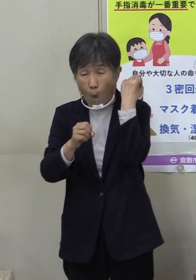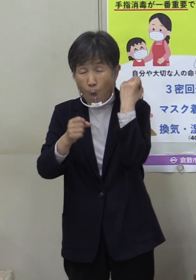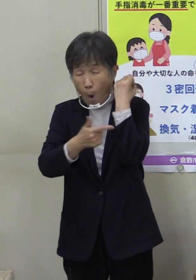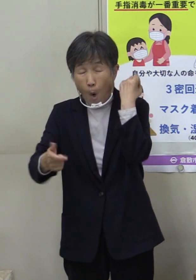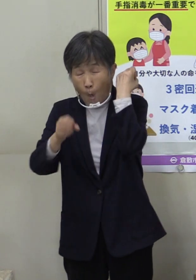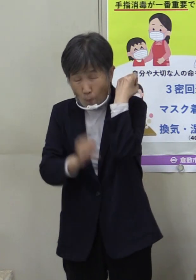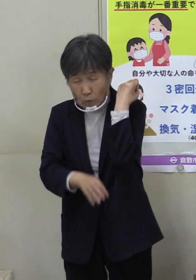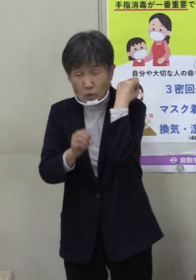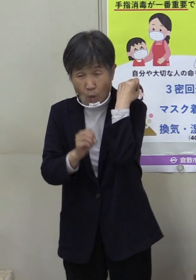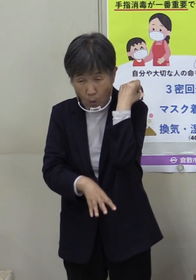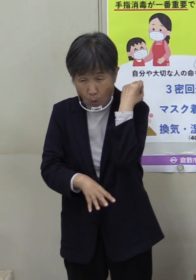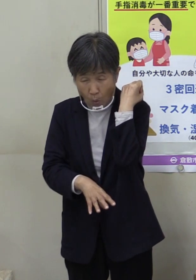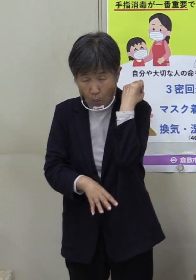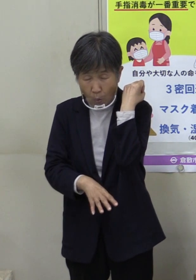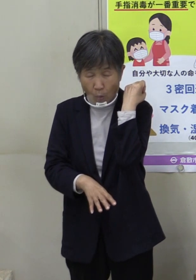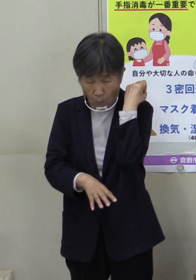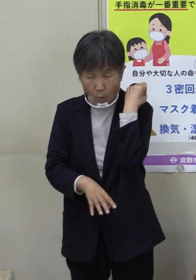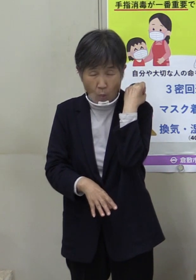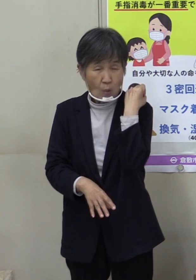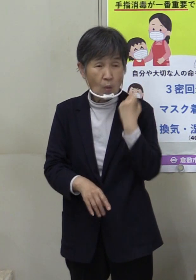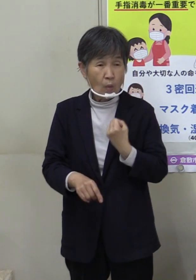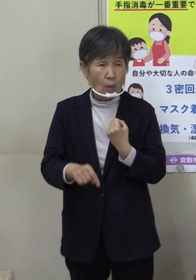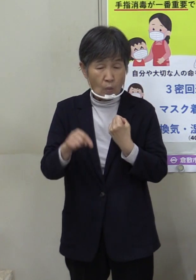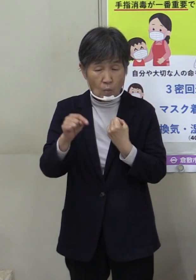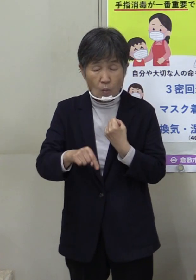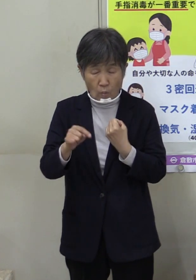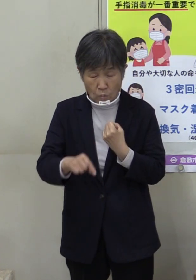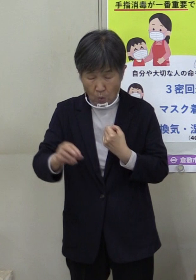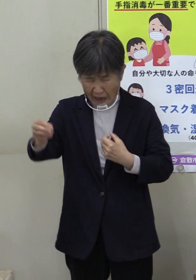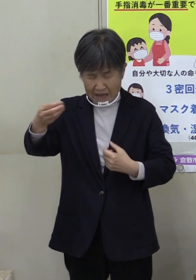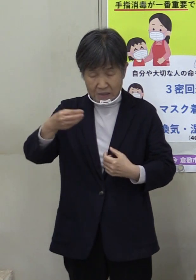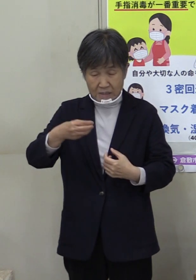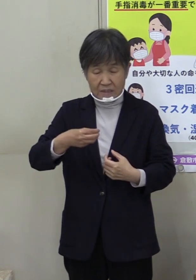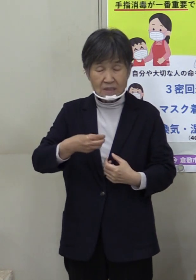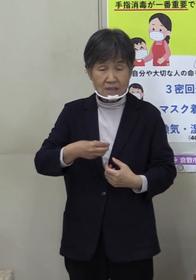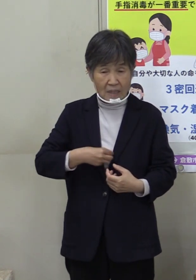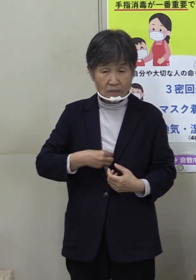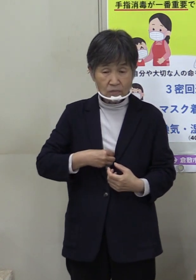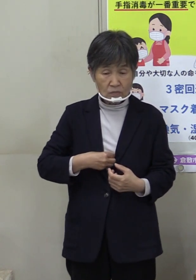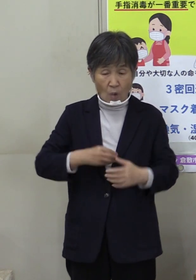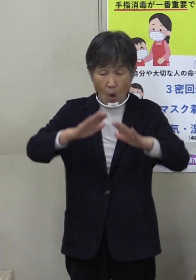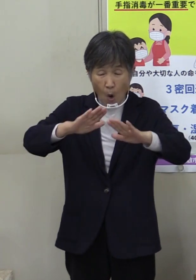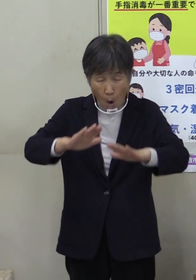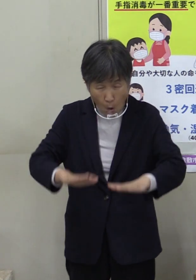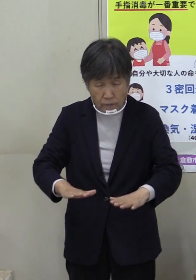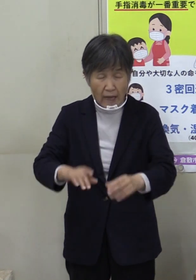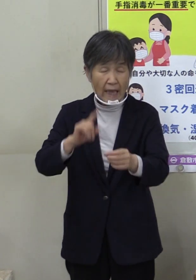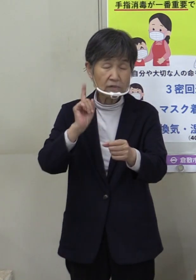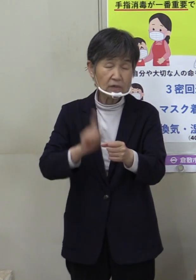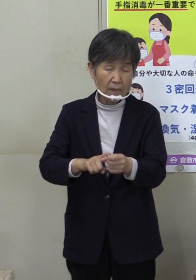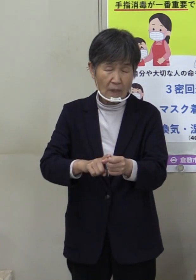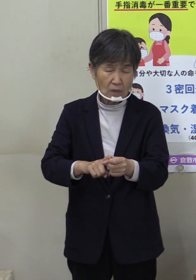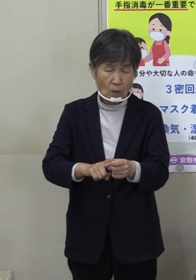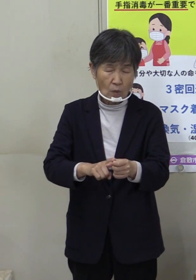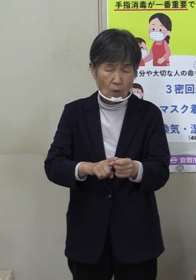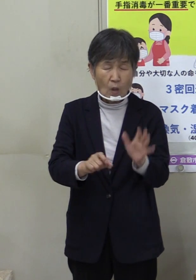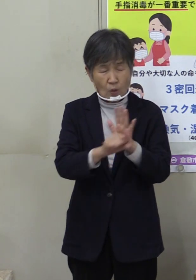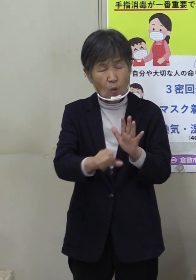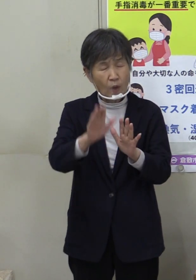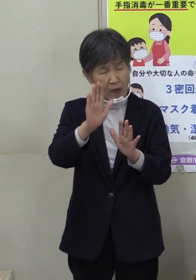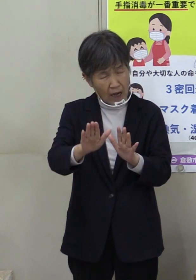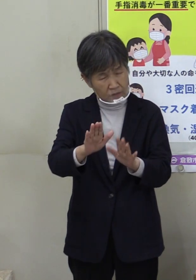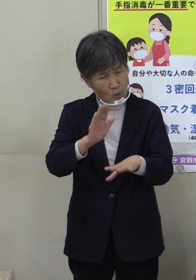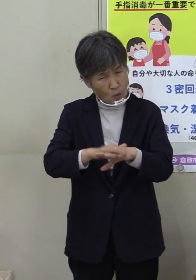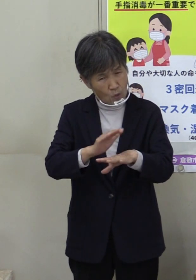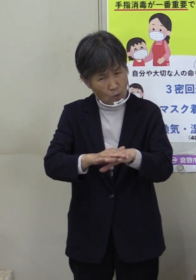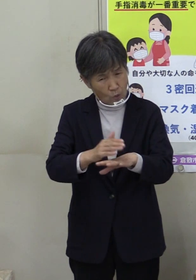市中感染と言っていいかどうかともかく、そういうふうなところでの感染を抑えるための有効な手段としてはどういうふうなことが